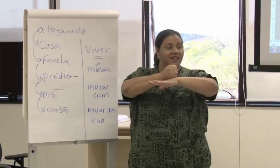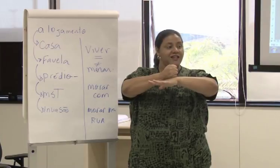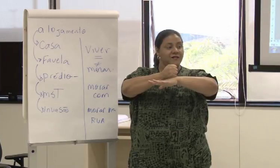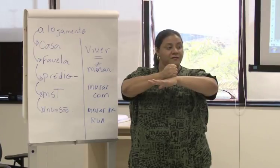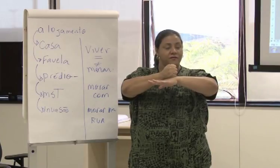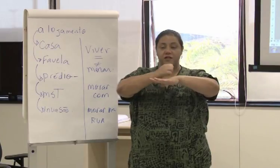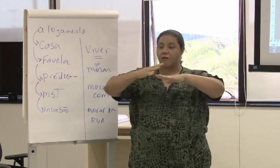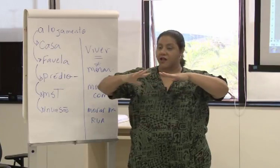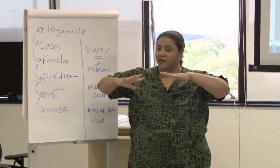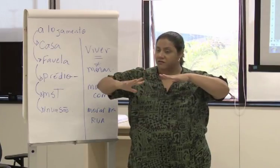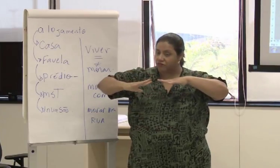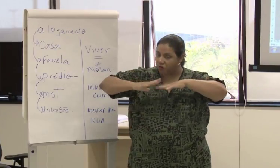Então é porque eles